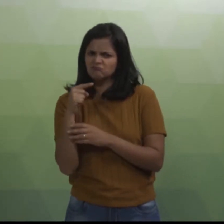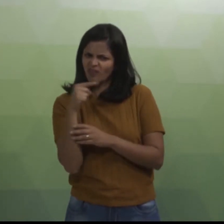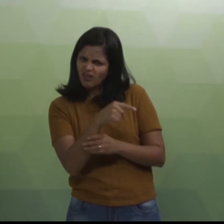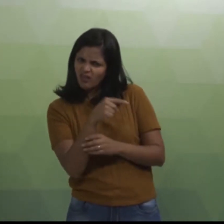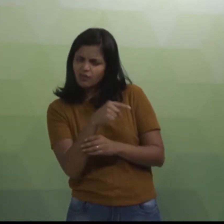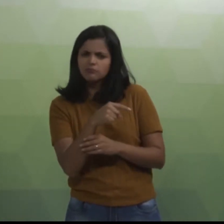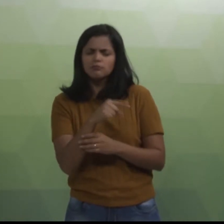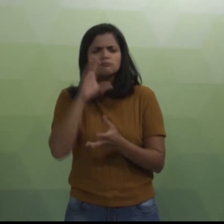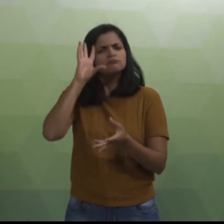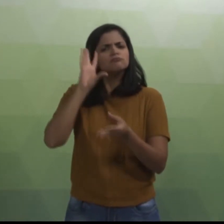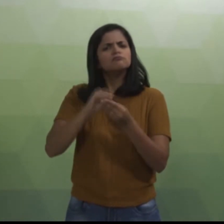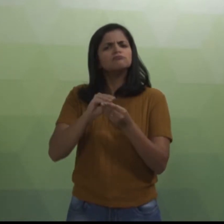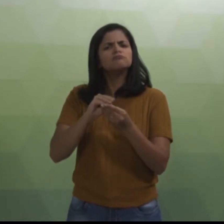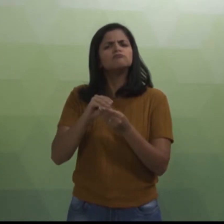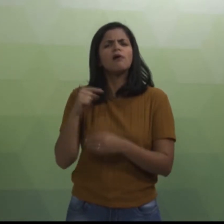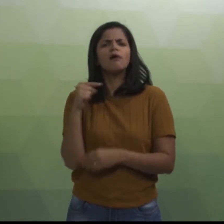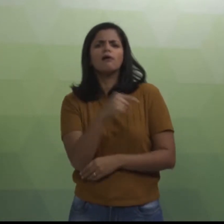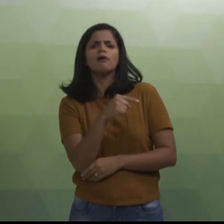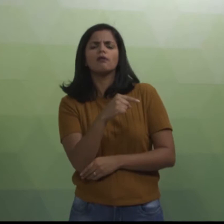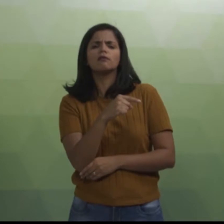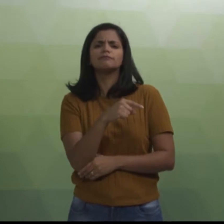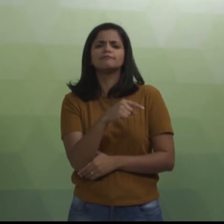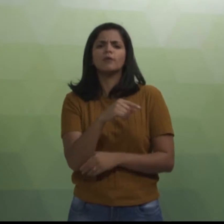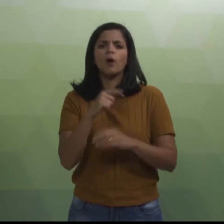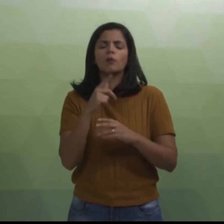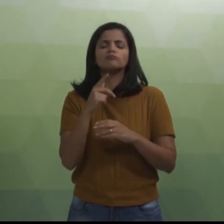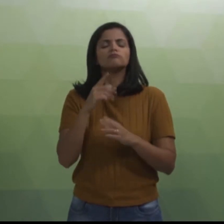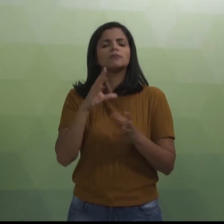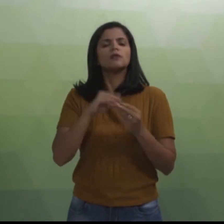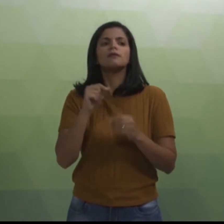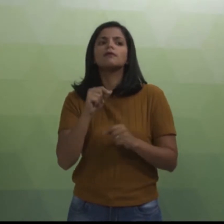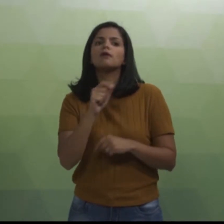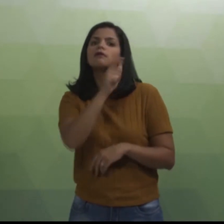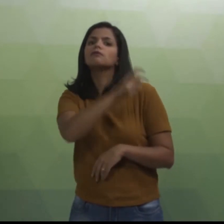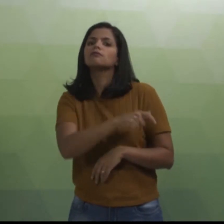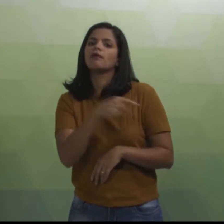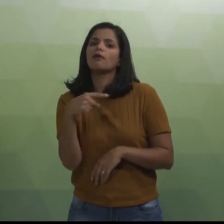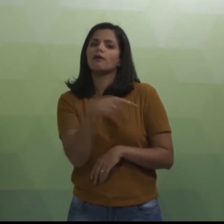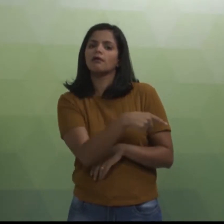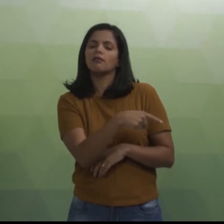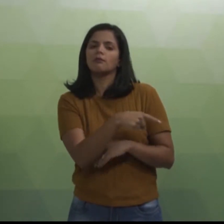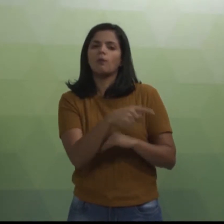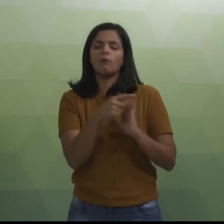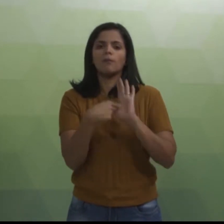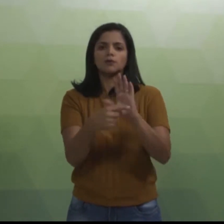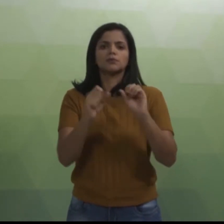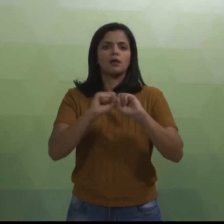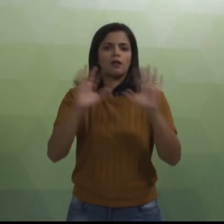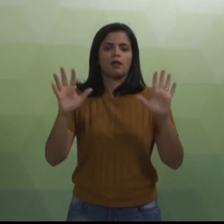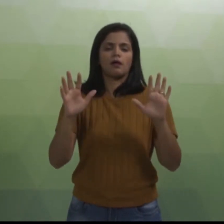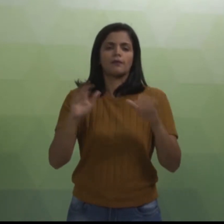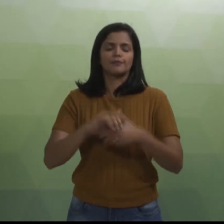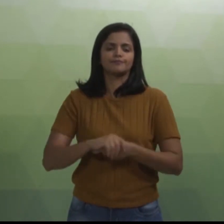Você, eu, ele. Perceba a marcação.